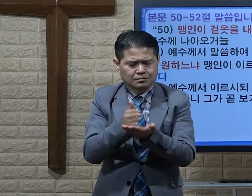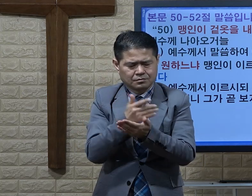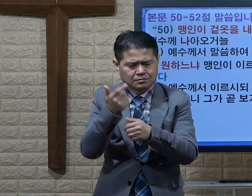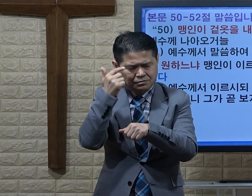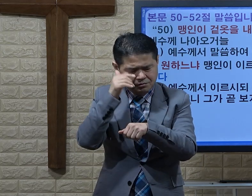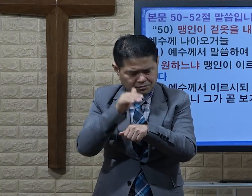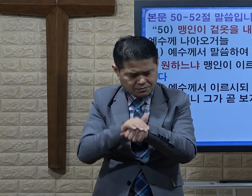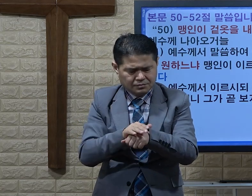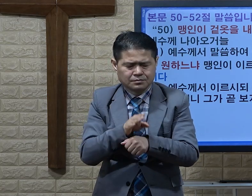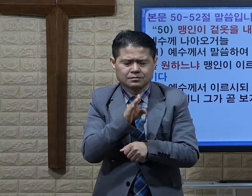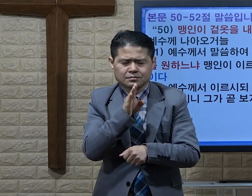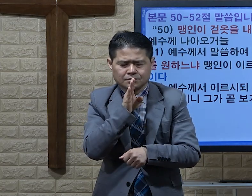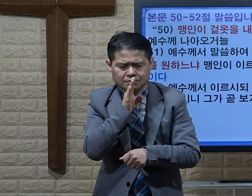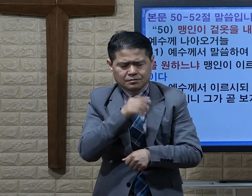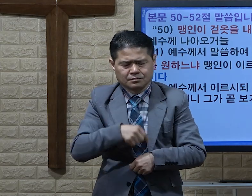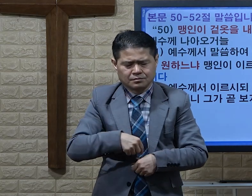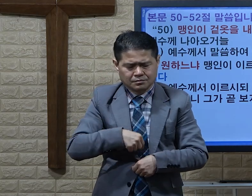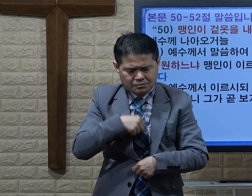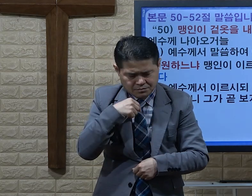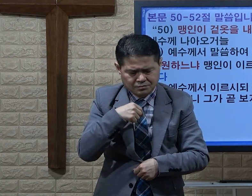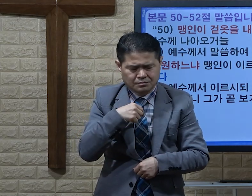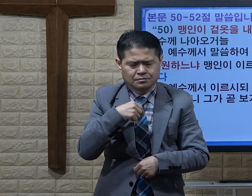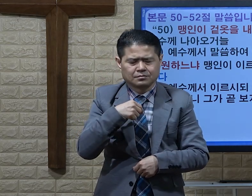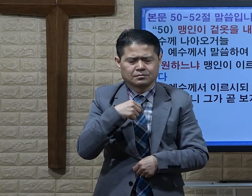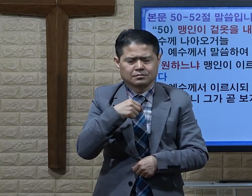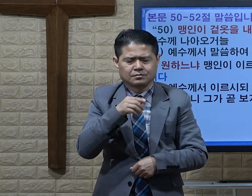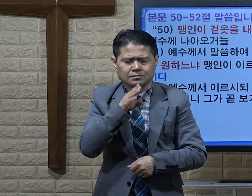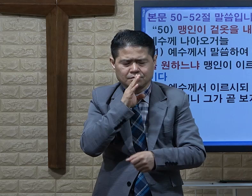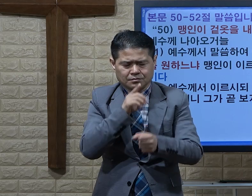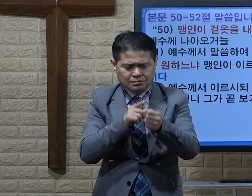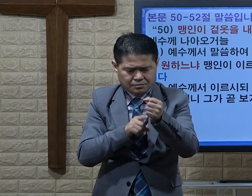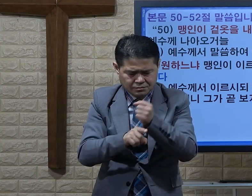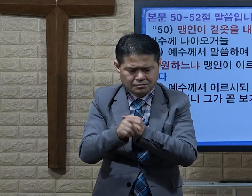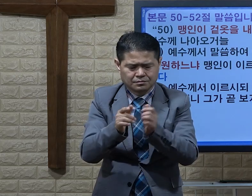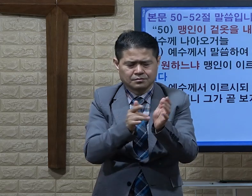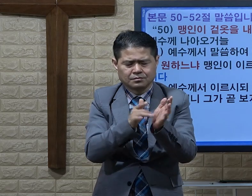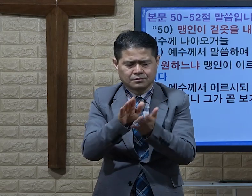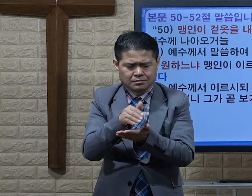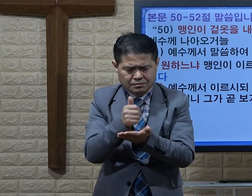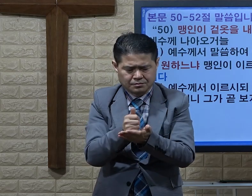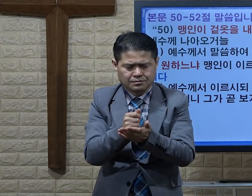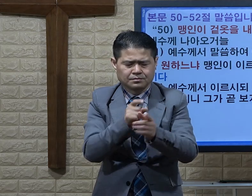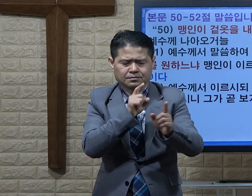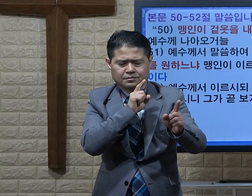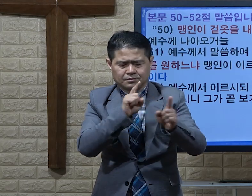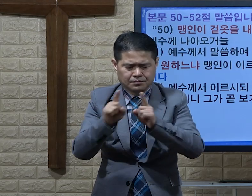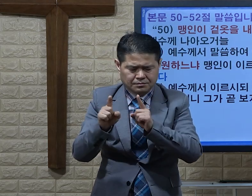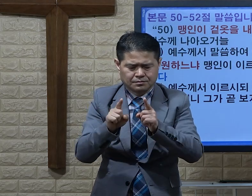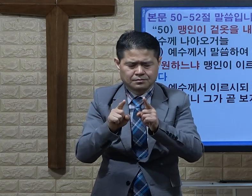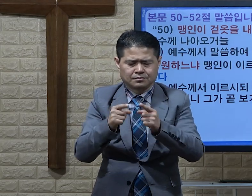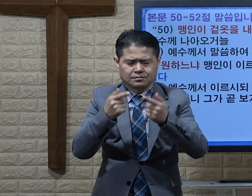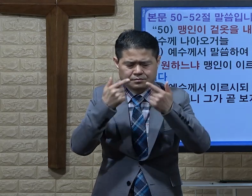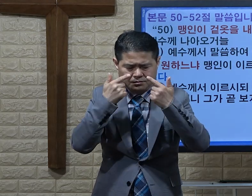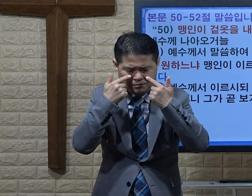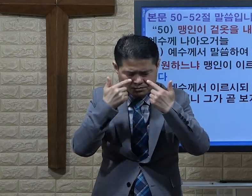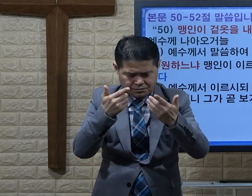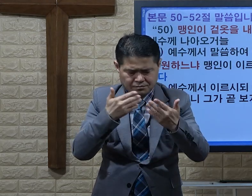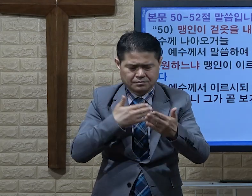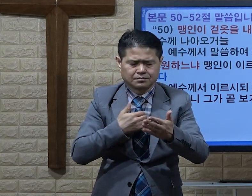캄캄하게 됐다는 것을 알게 됩니다. 오로지 정직으로 예수님 한 분만의 그런 말씀으로